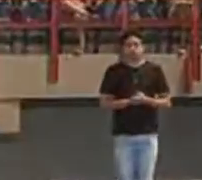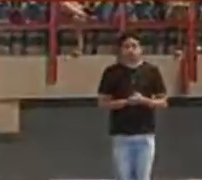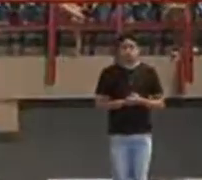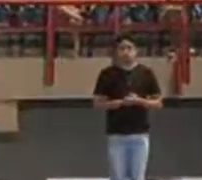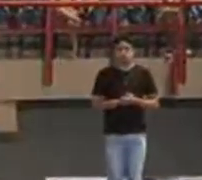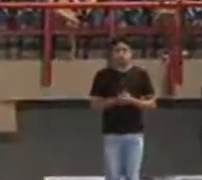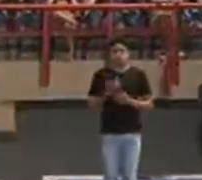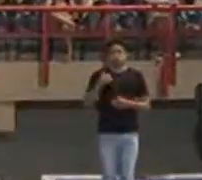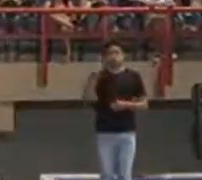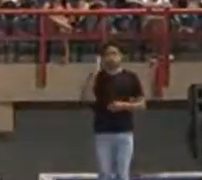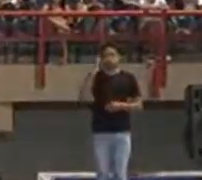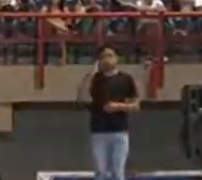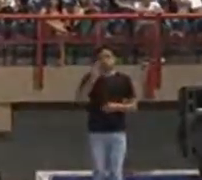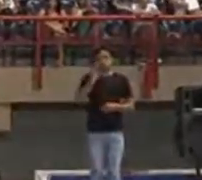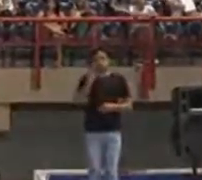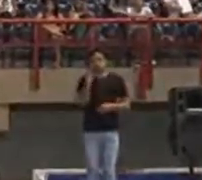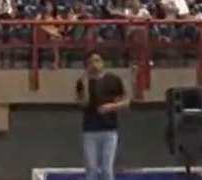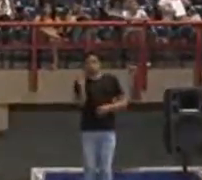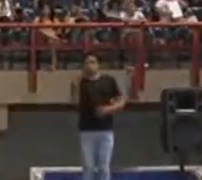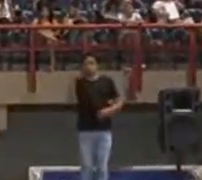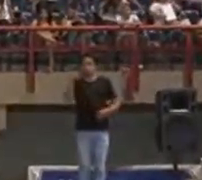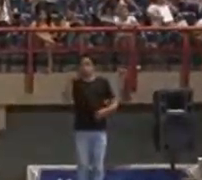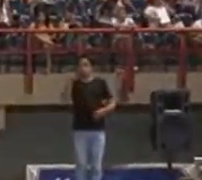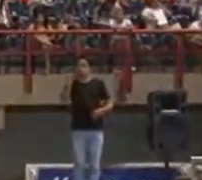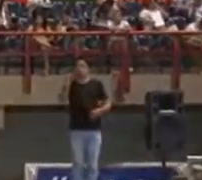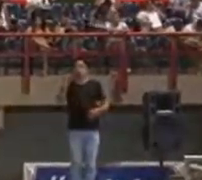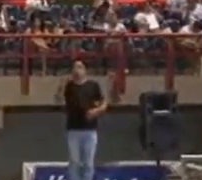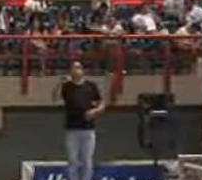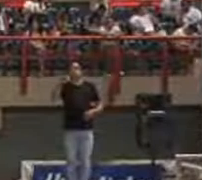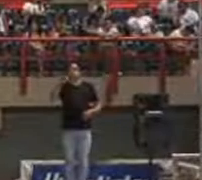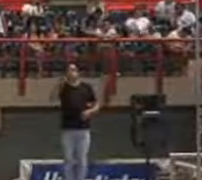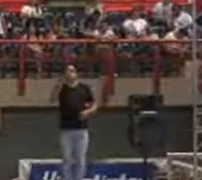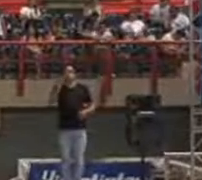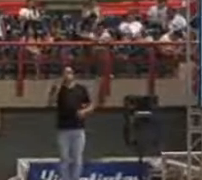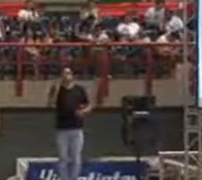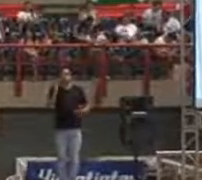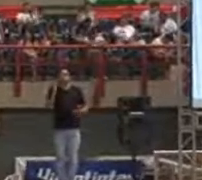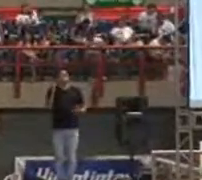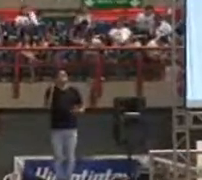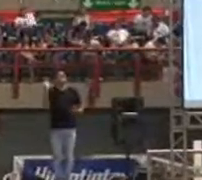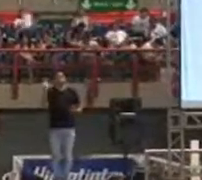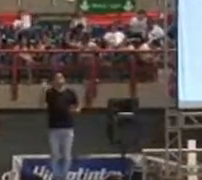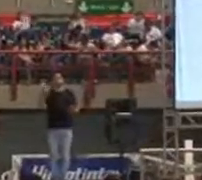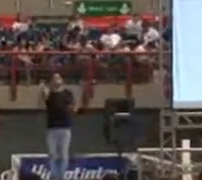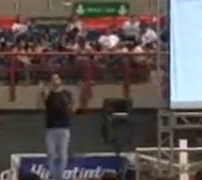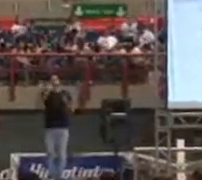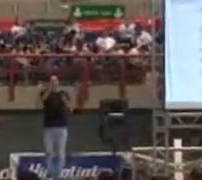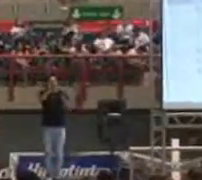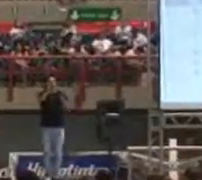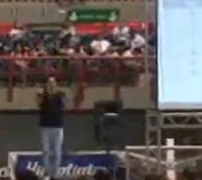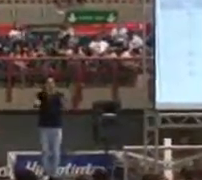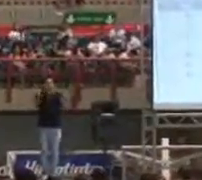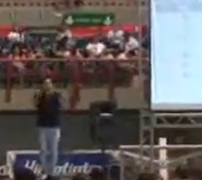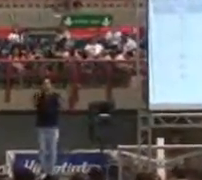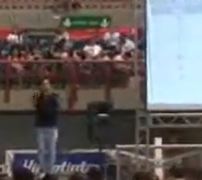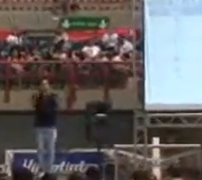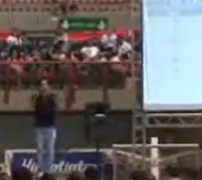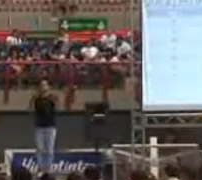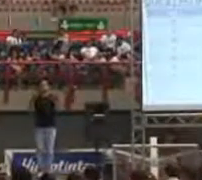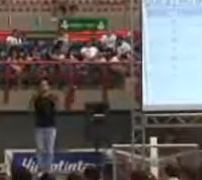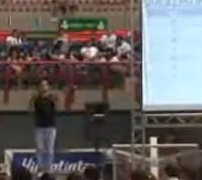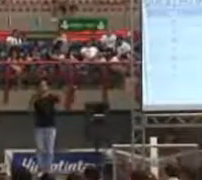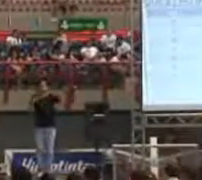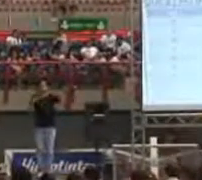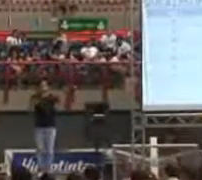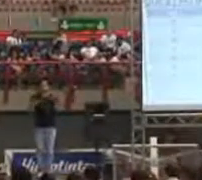Acho que o próprio nome já se explica aí. O que é moda? Moda é o que está em evidência. Moda é o que está